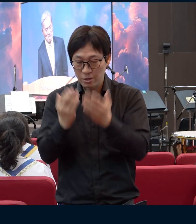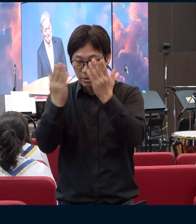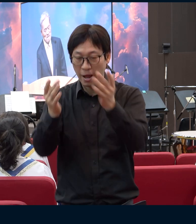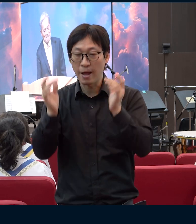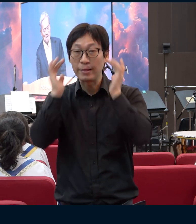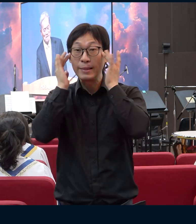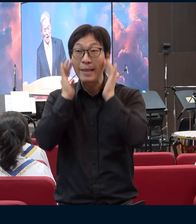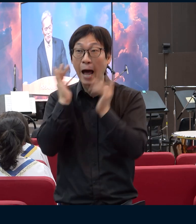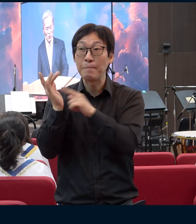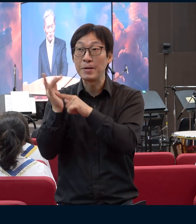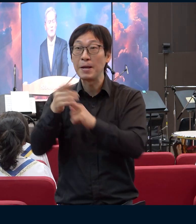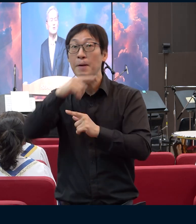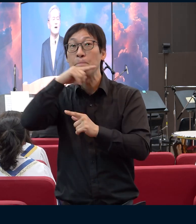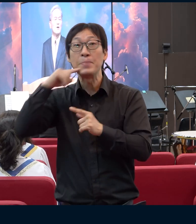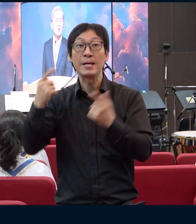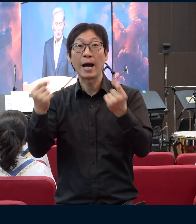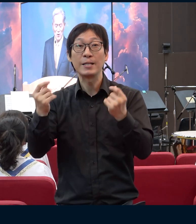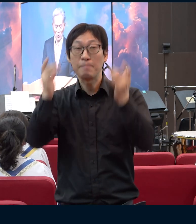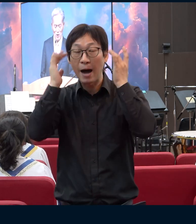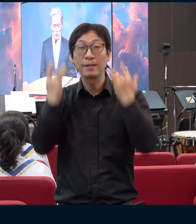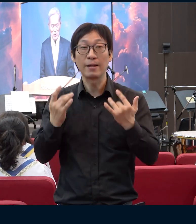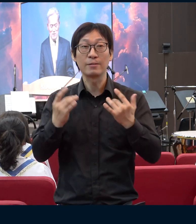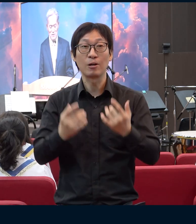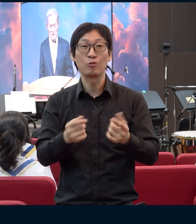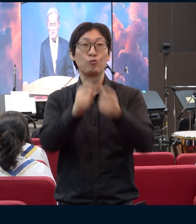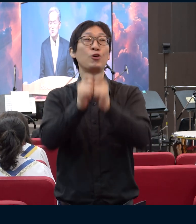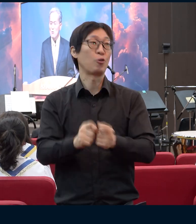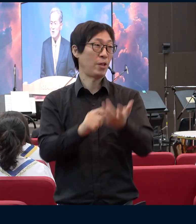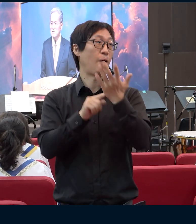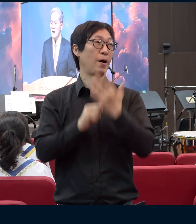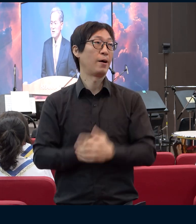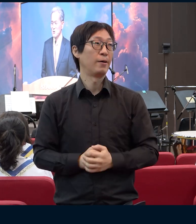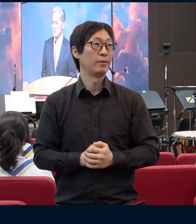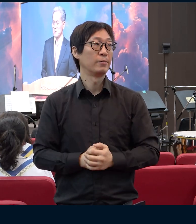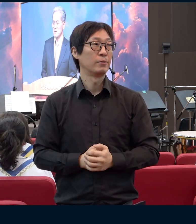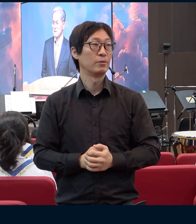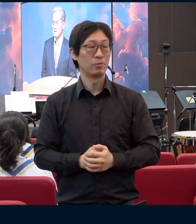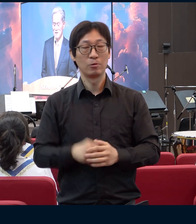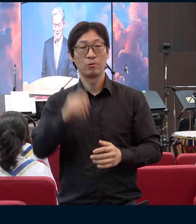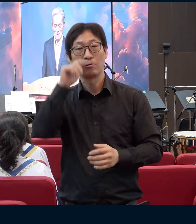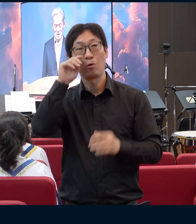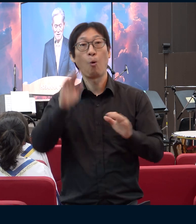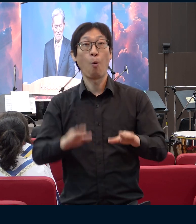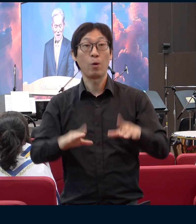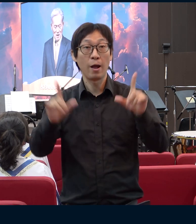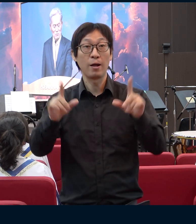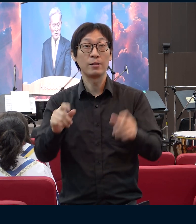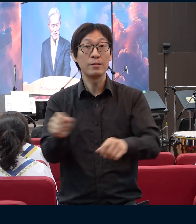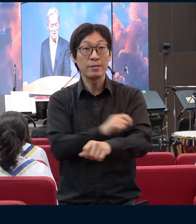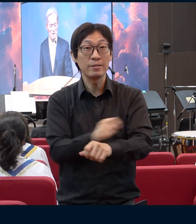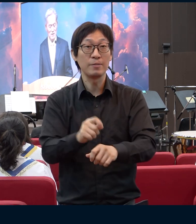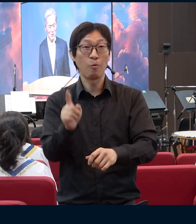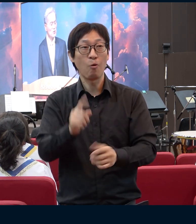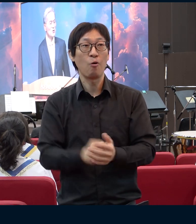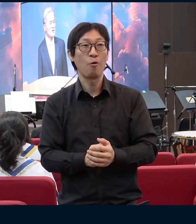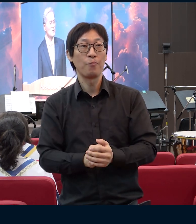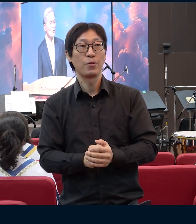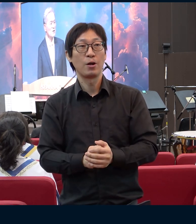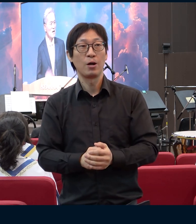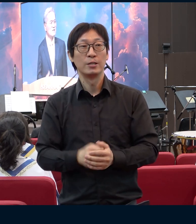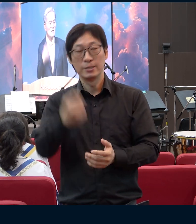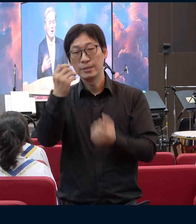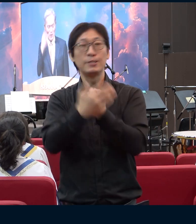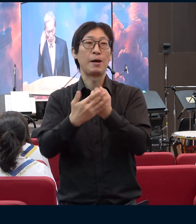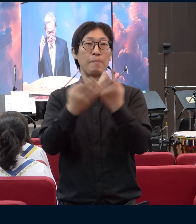그런데 다른 어떤 해보다 올해의 고난주간 특세에는 정말 은혜가 있었습니다. 많은 분들이